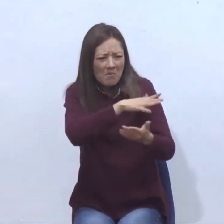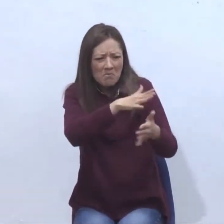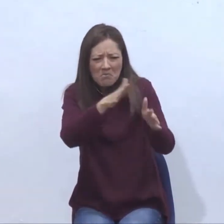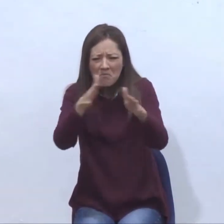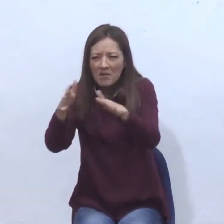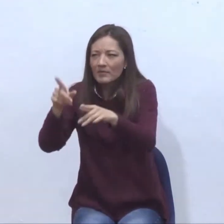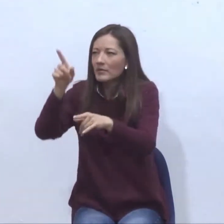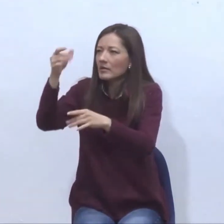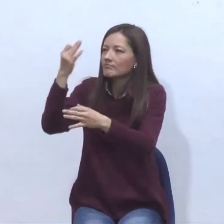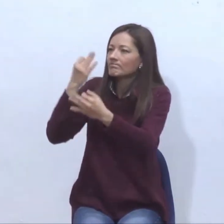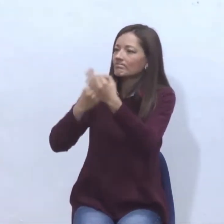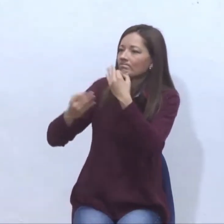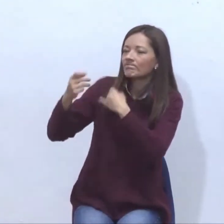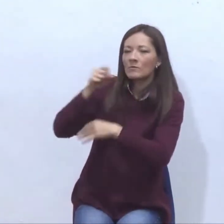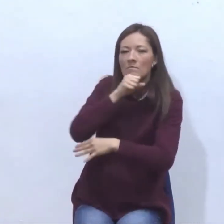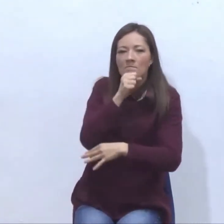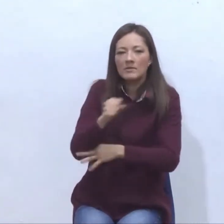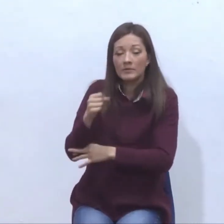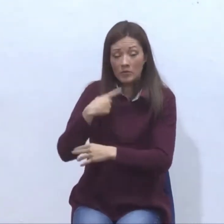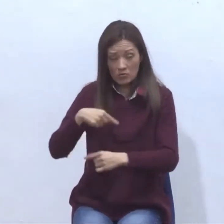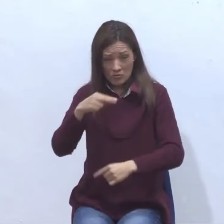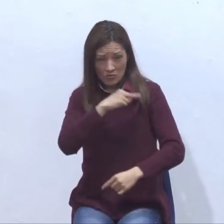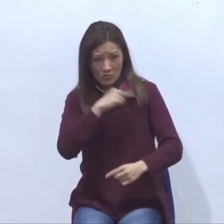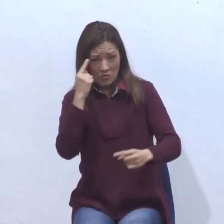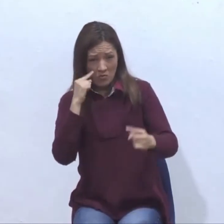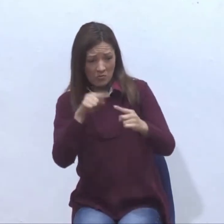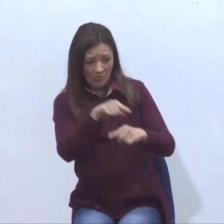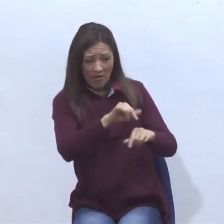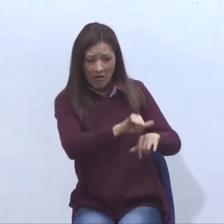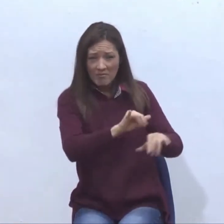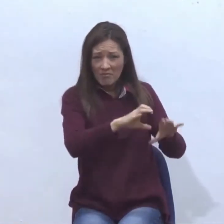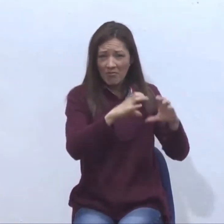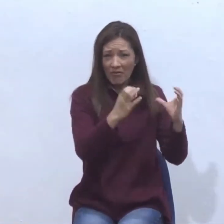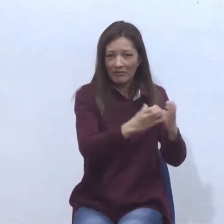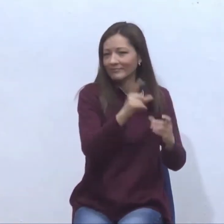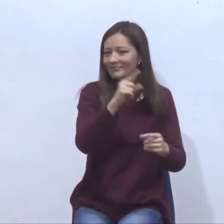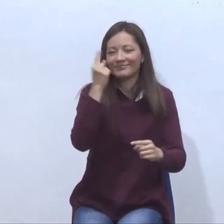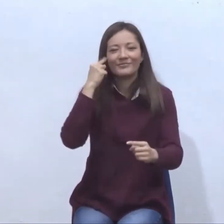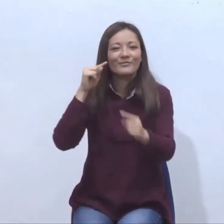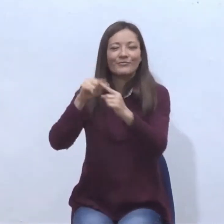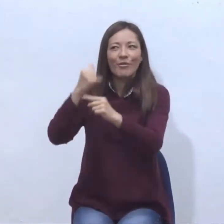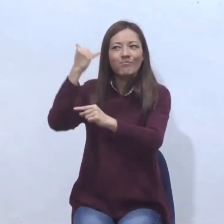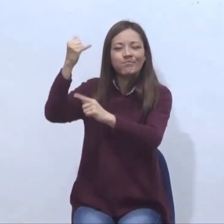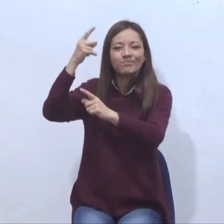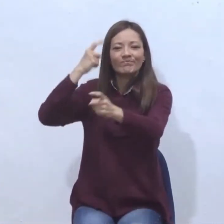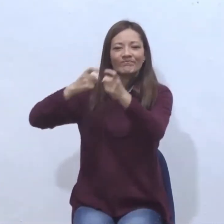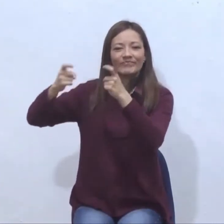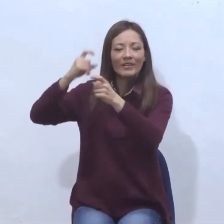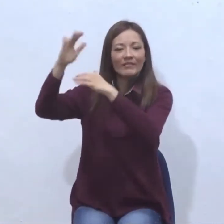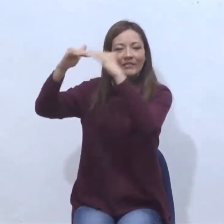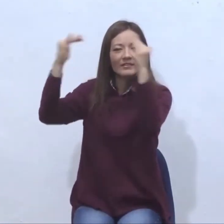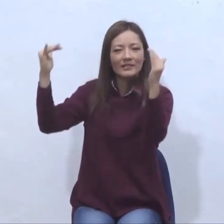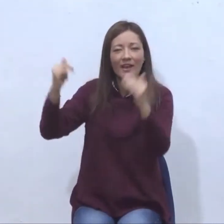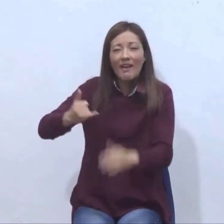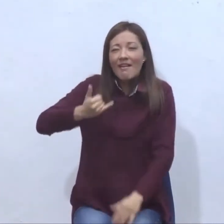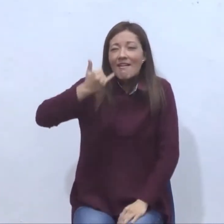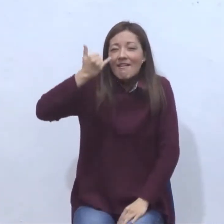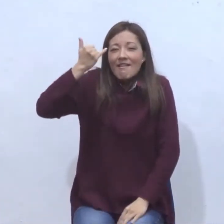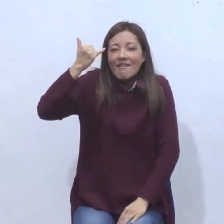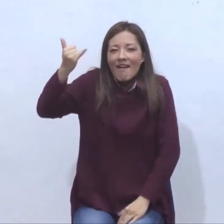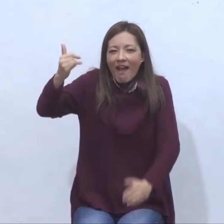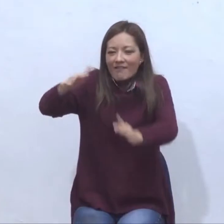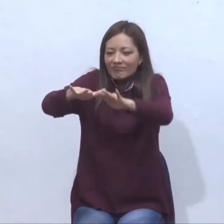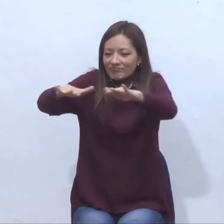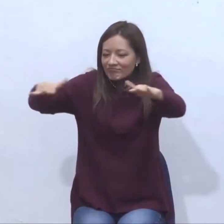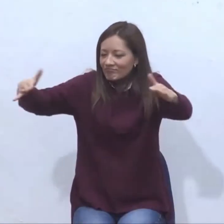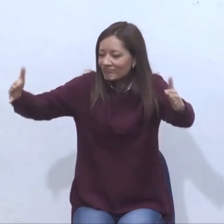nuestro fin no es esta tierra, nuestro fin es llegar al reino de los cielos. Y estando en el reino de los cielos, tendremos banquete.